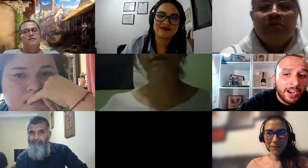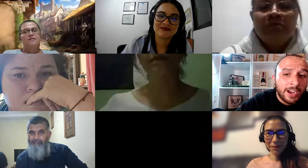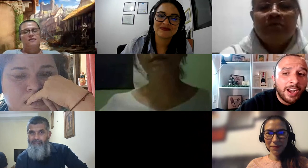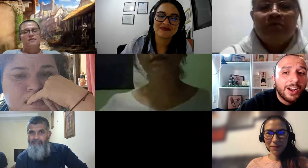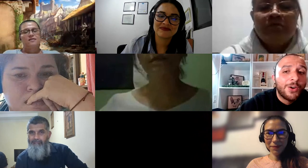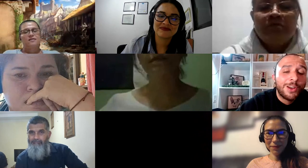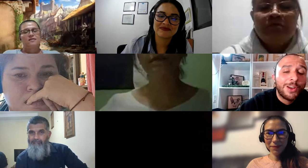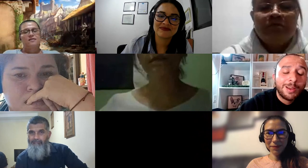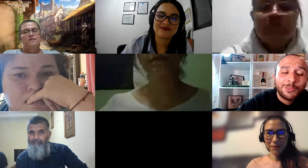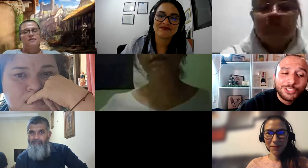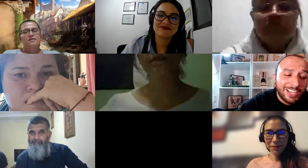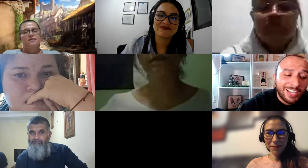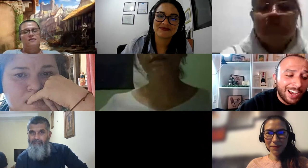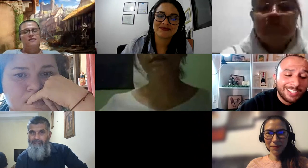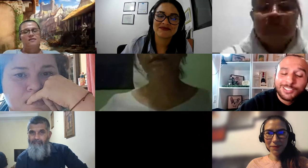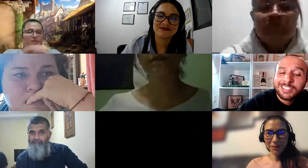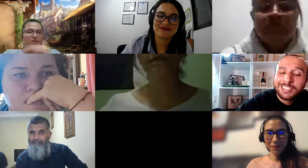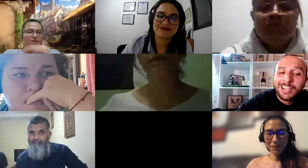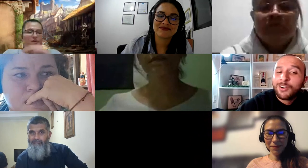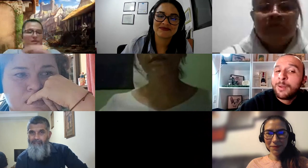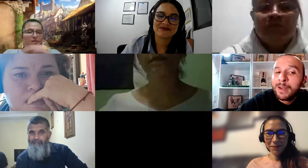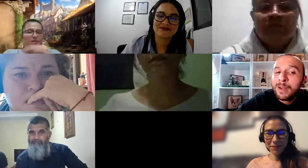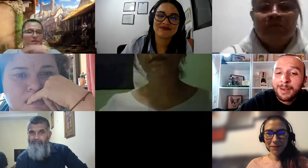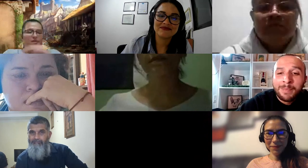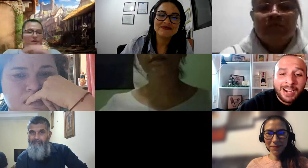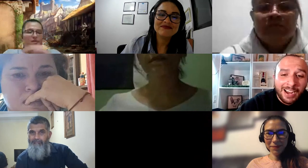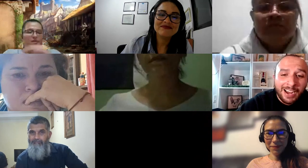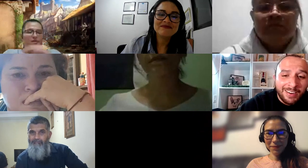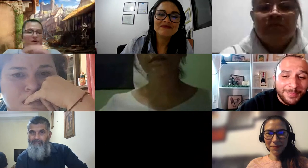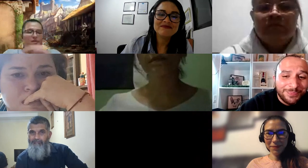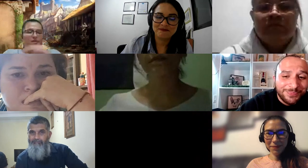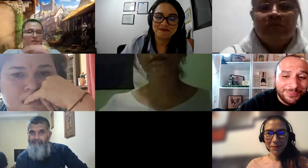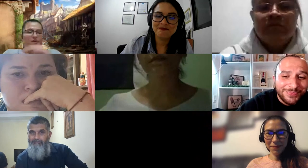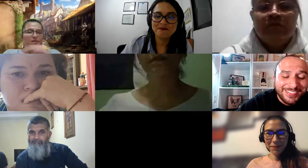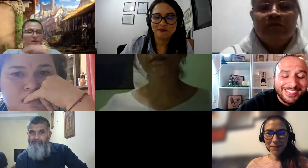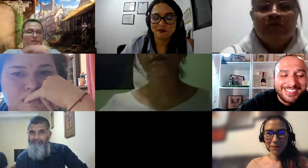significa, en muchos casos sea una mala palabra.